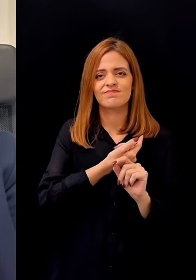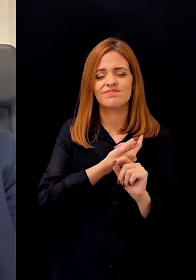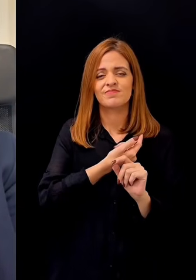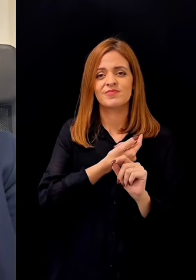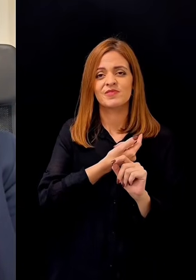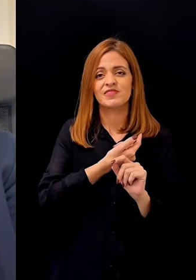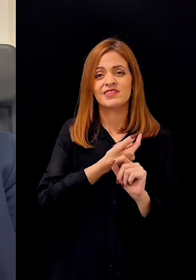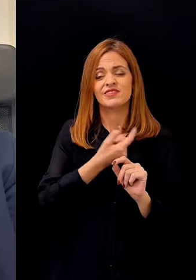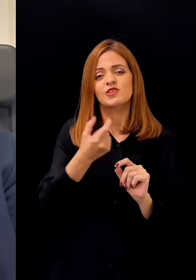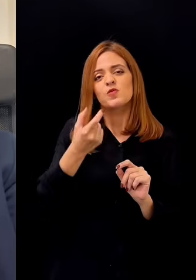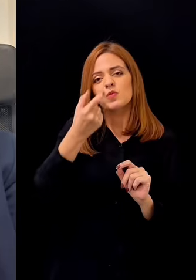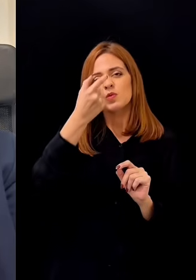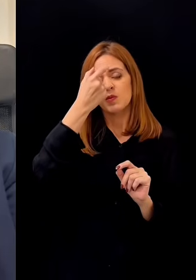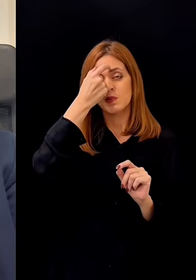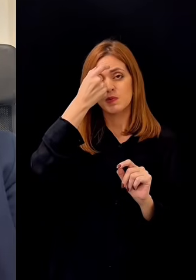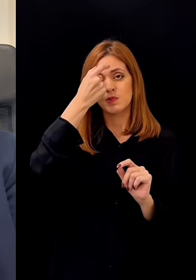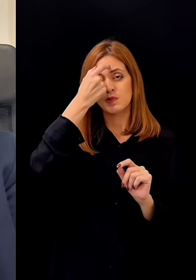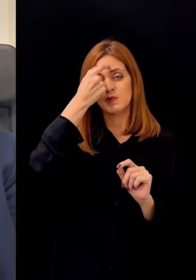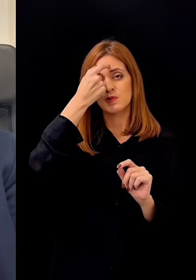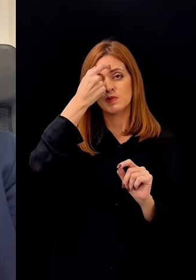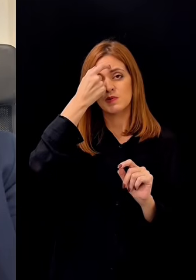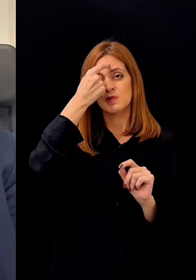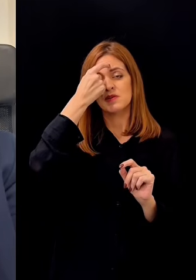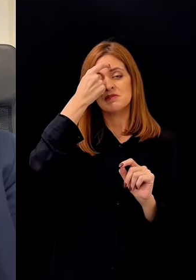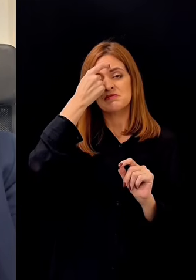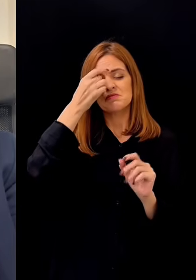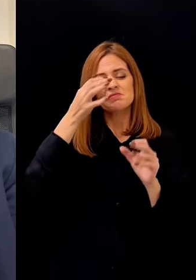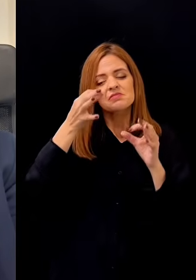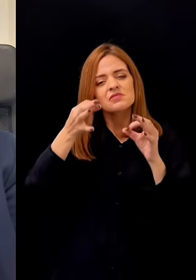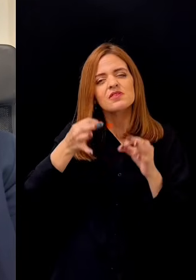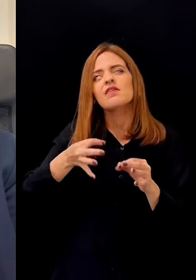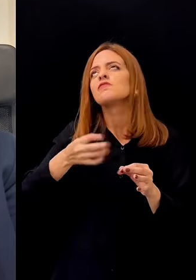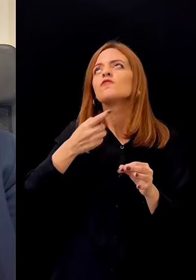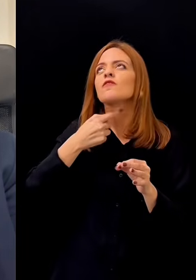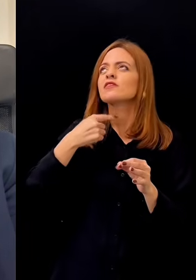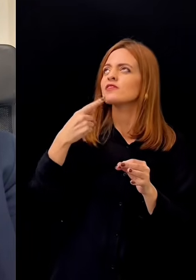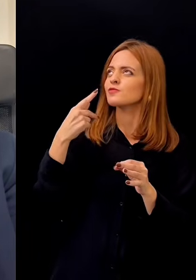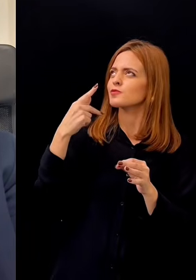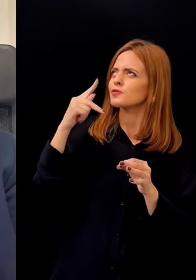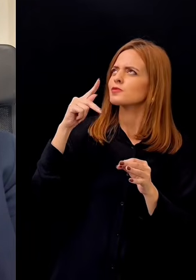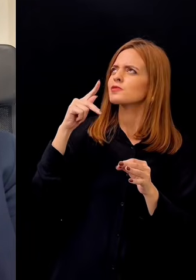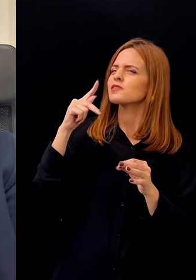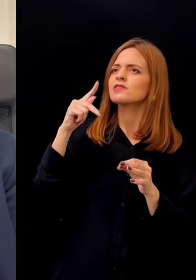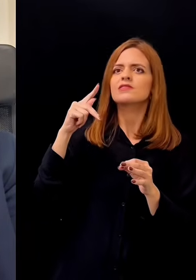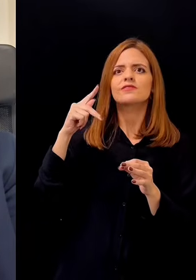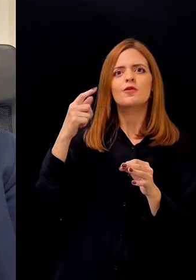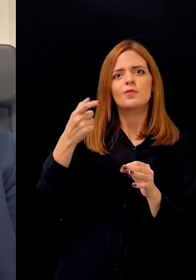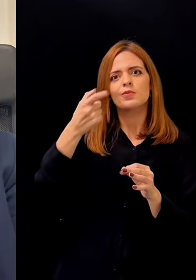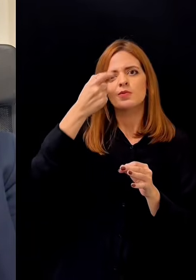esteja consciente do que seja a vontade de Deus.